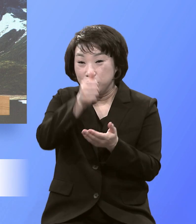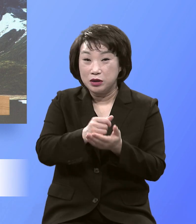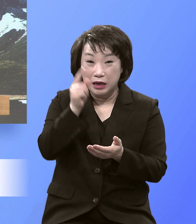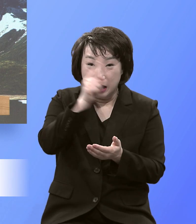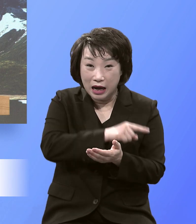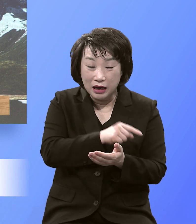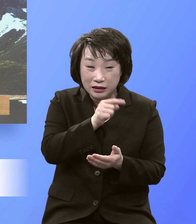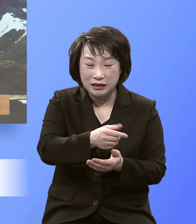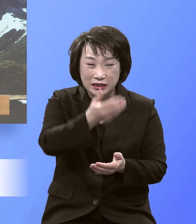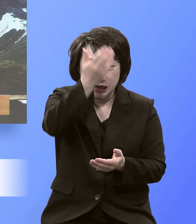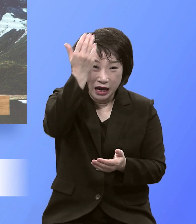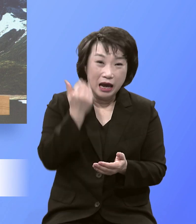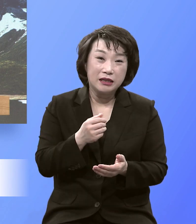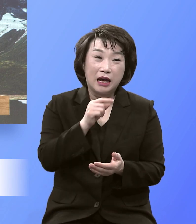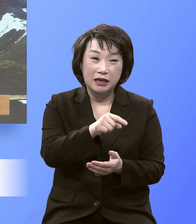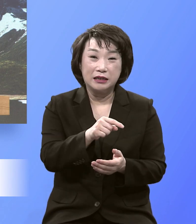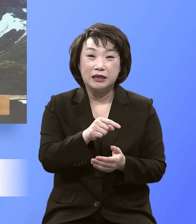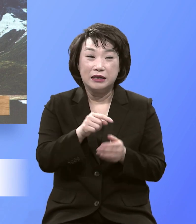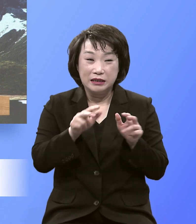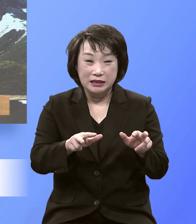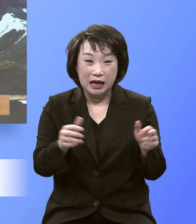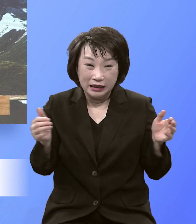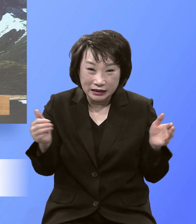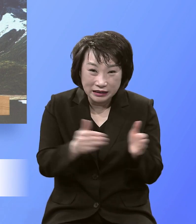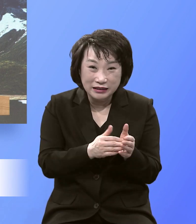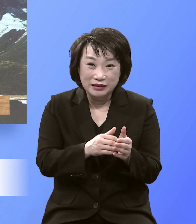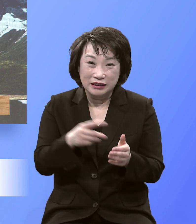죄악의 과거에서 아주